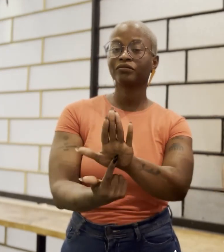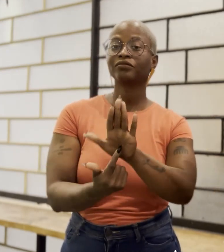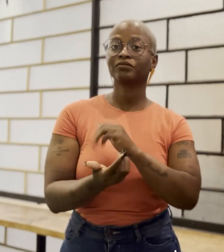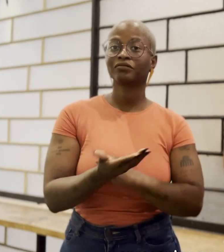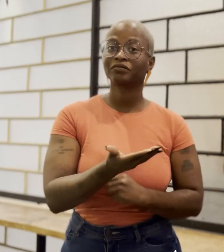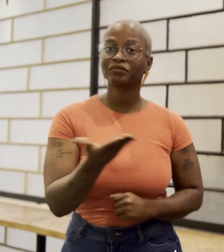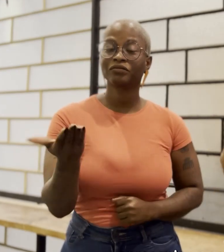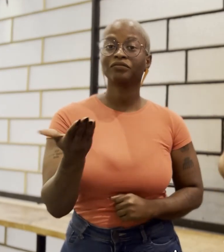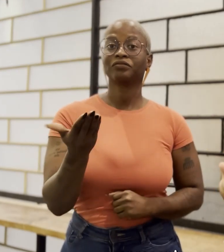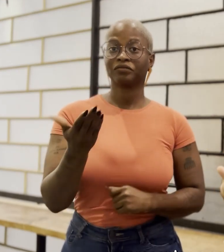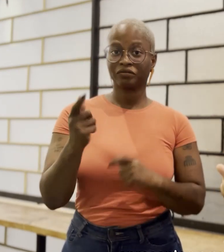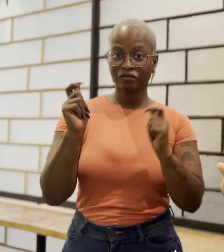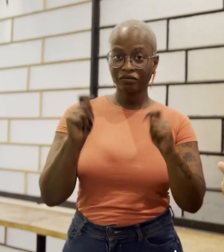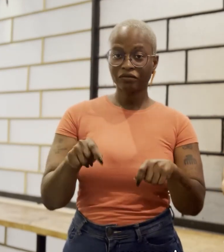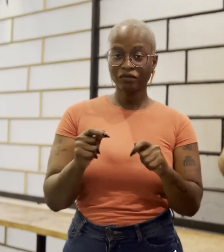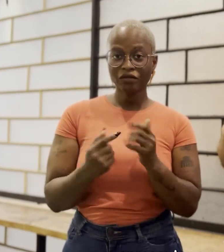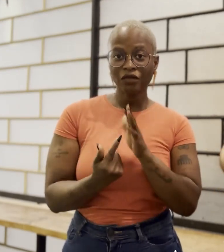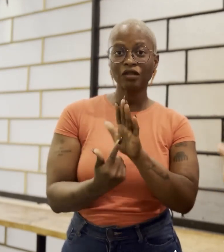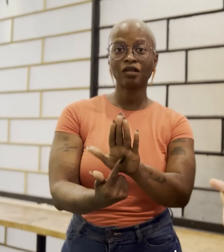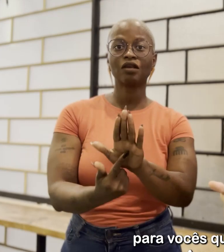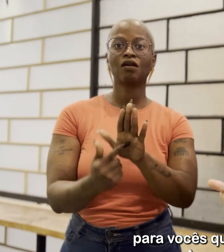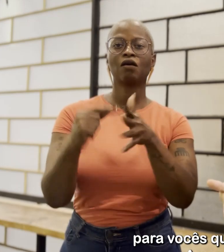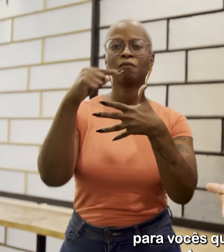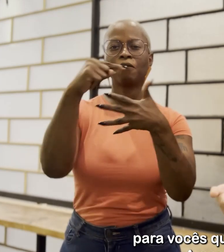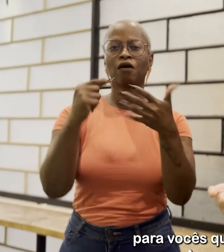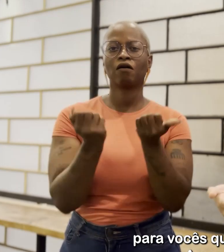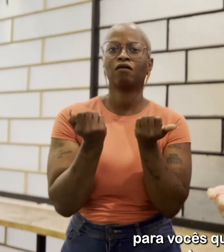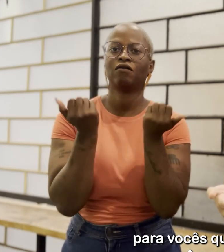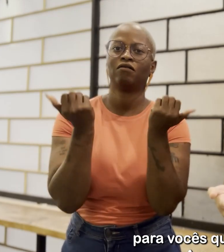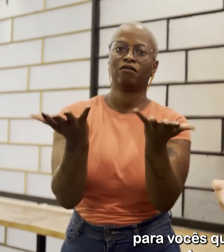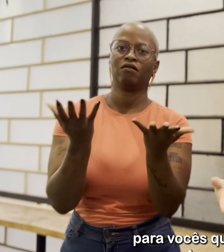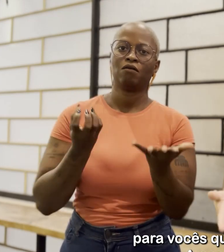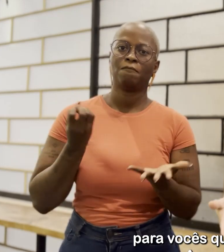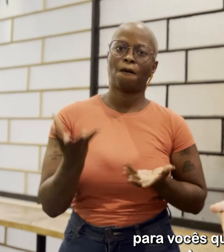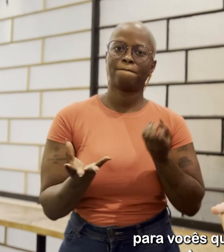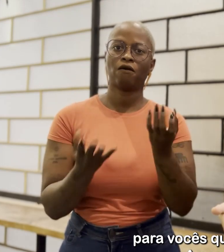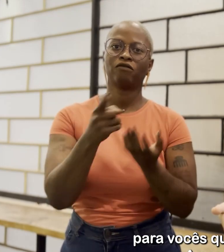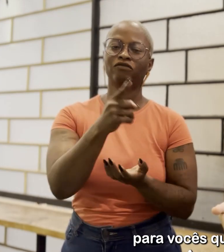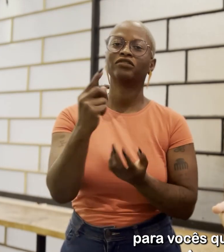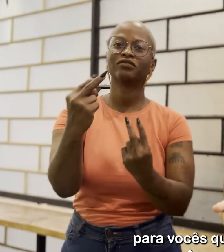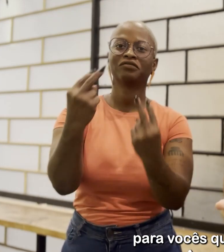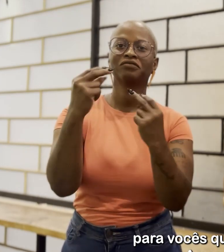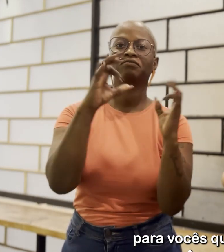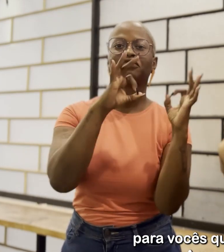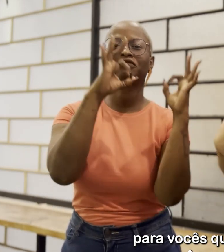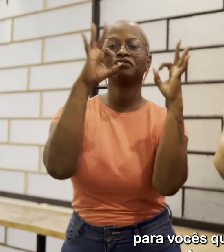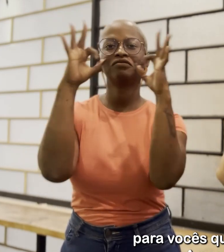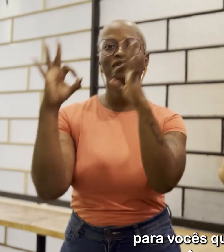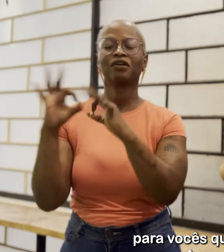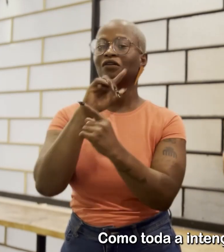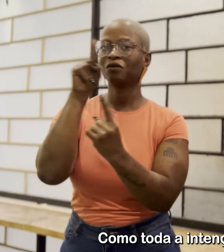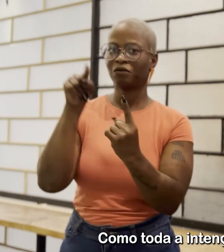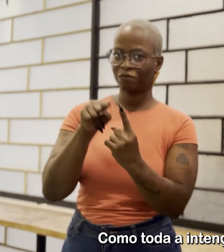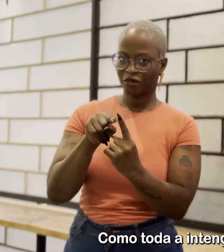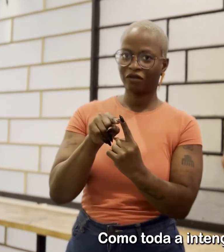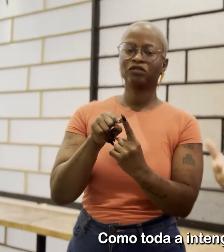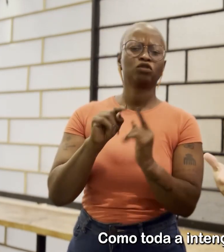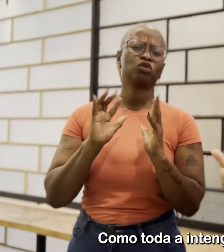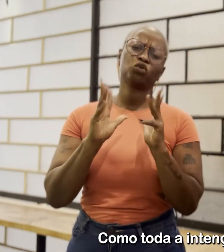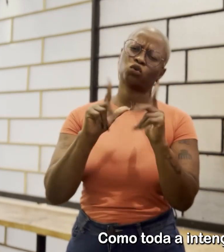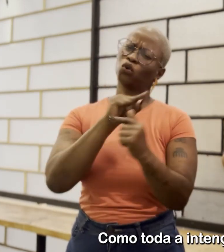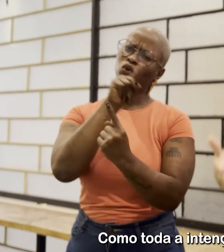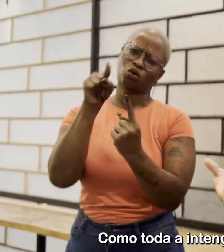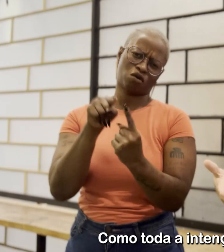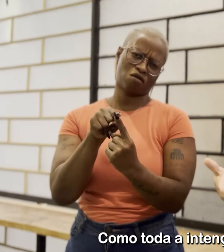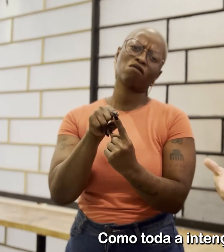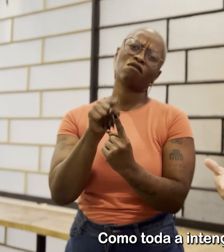apresentar e colocar essas questões para vocês que estão assistindo. A nossa intenção, como toda a